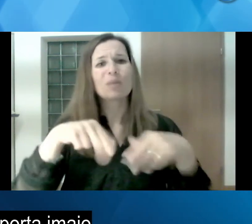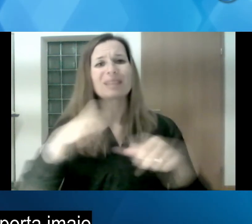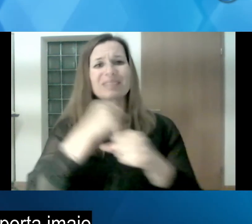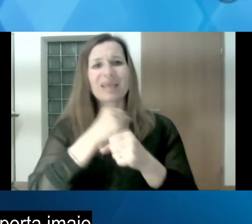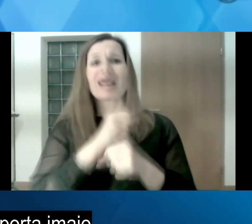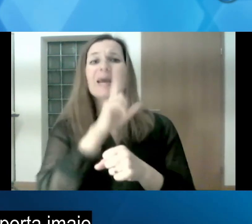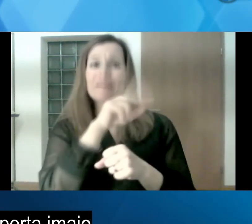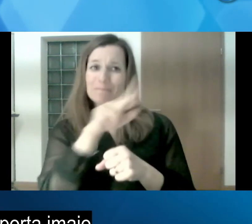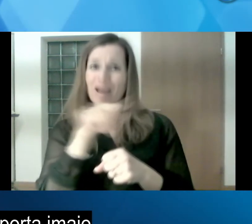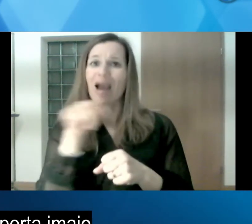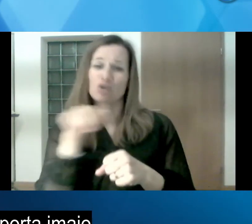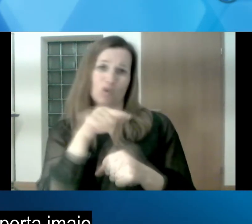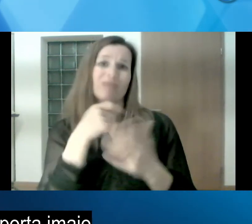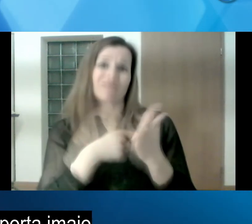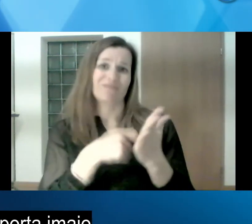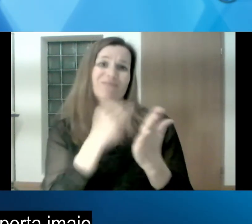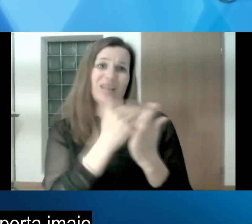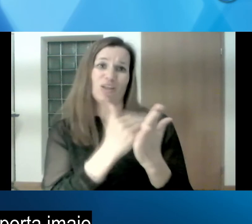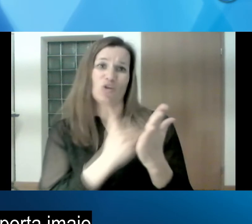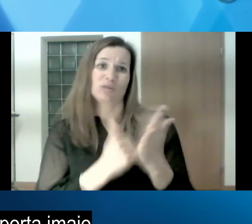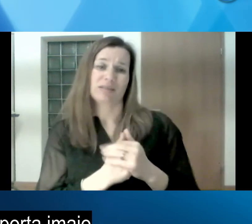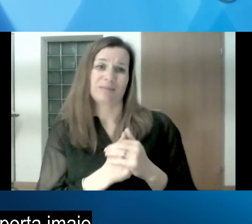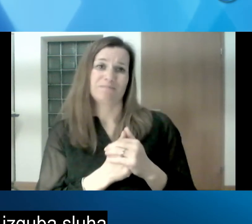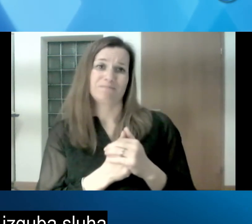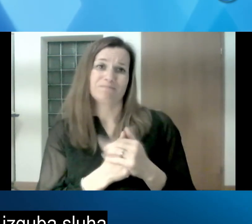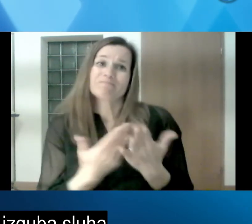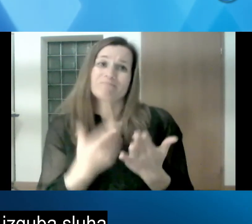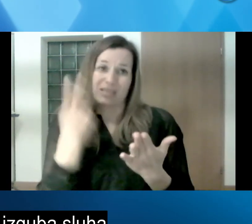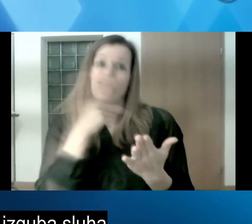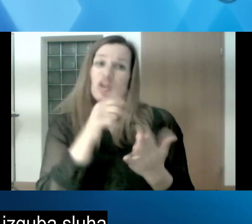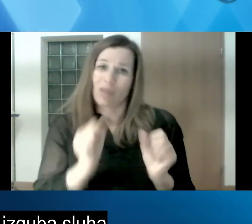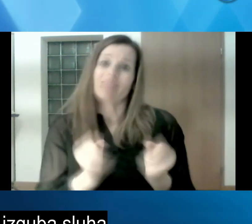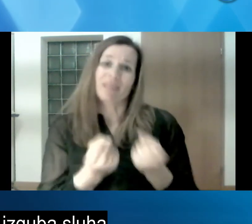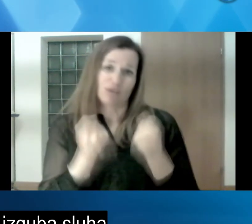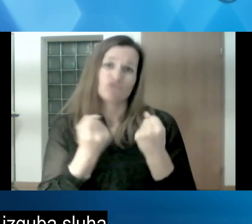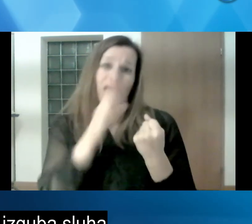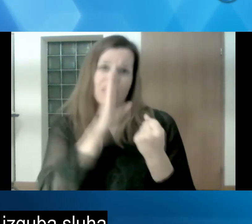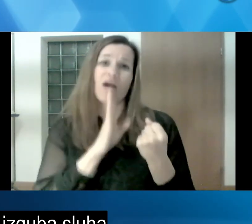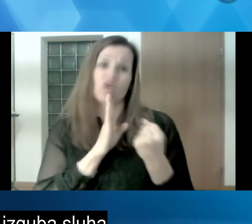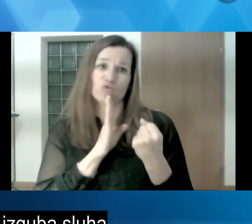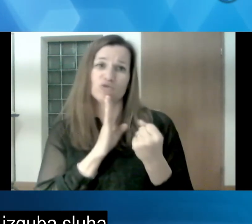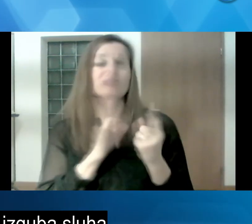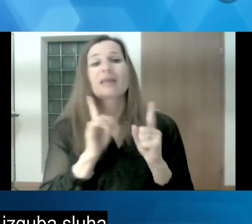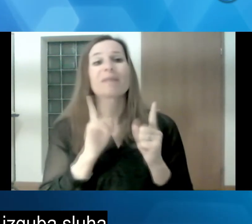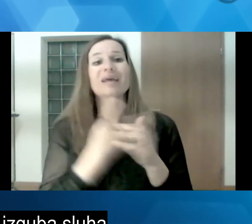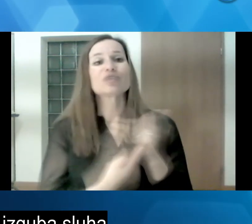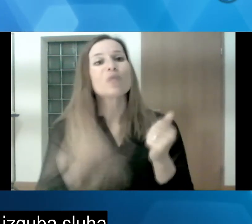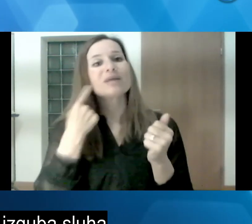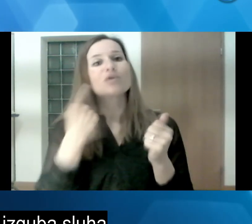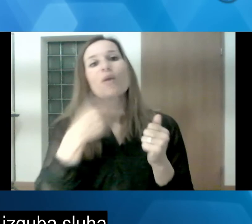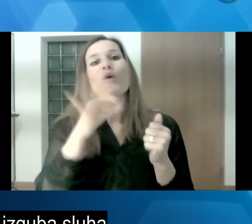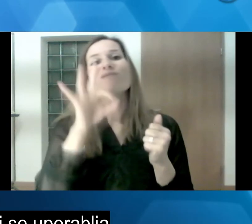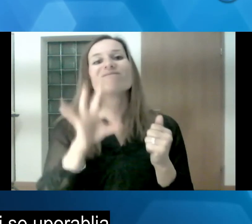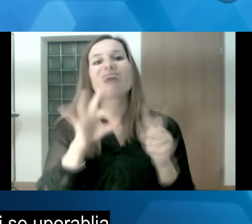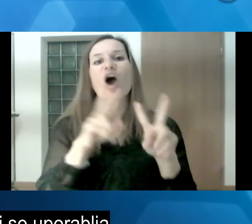imajo te vrednosti. Seveda je to težja naglušnost, ampak izguba sluha po Fowlerju je